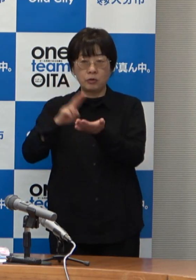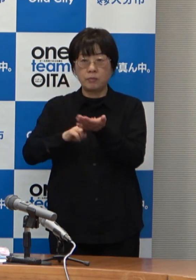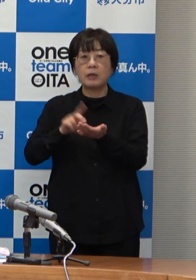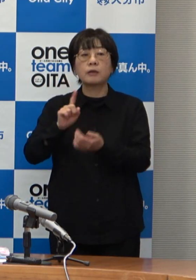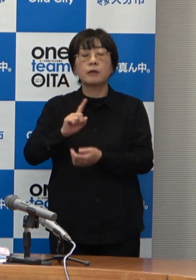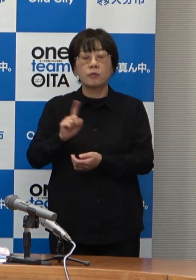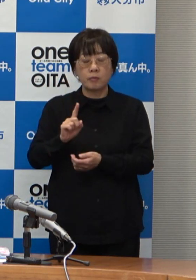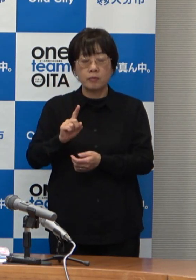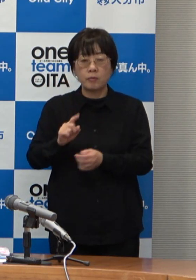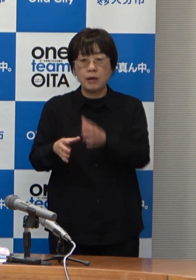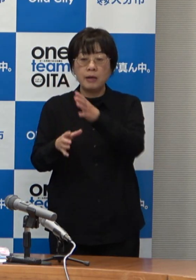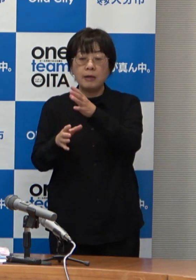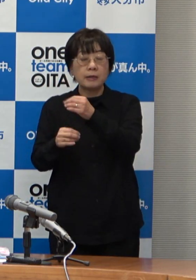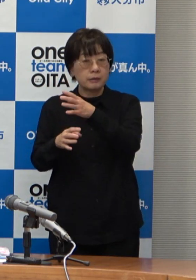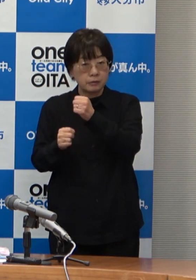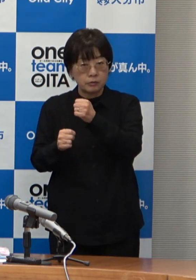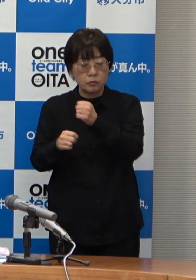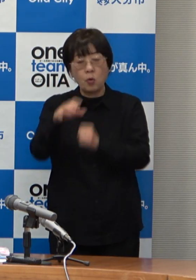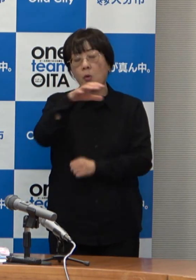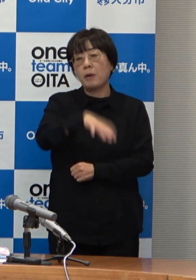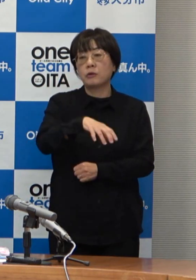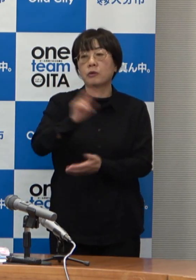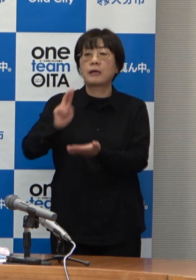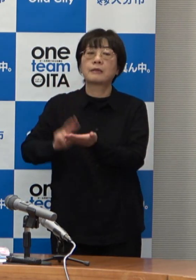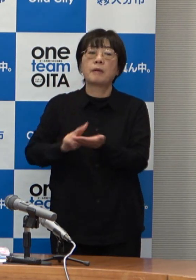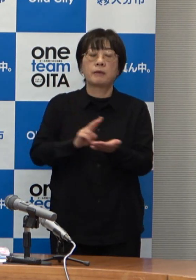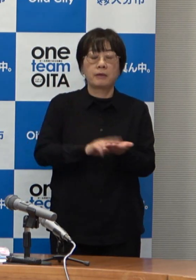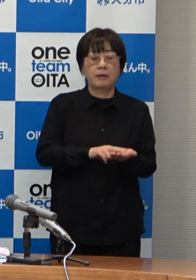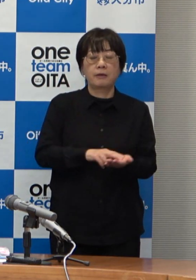開催日と場所です